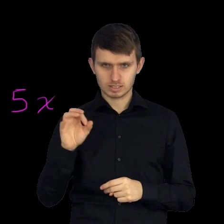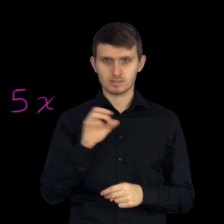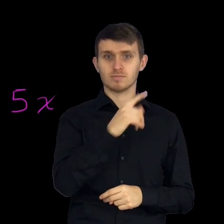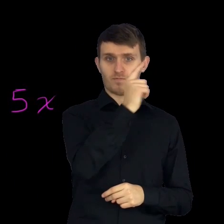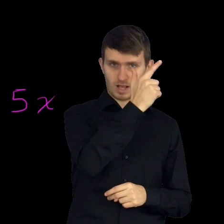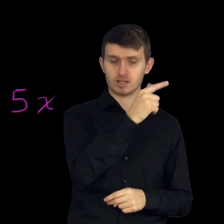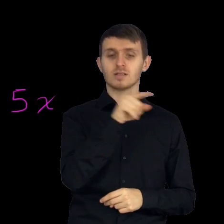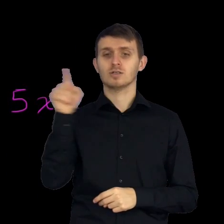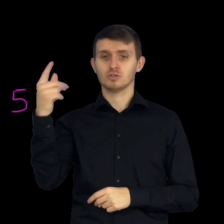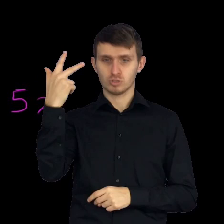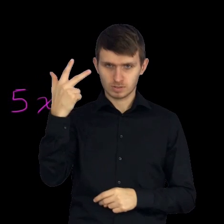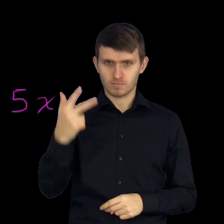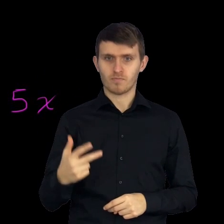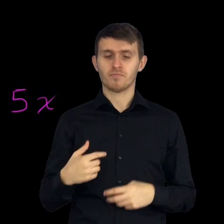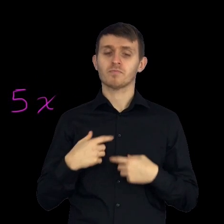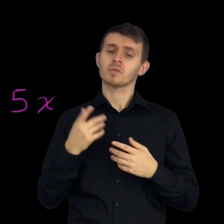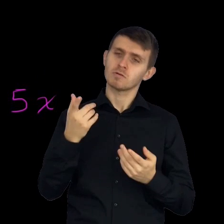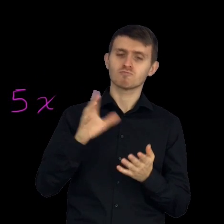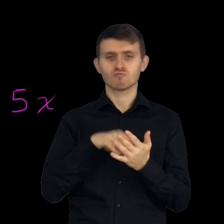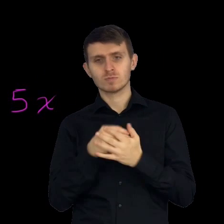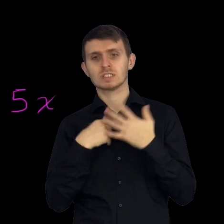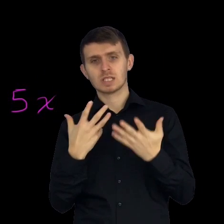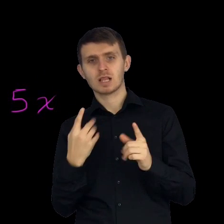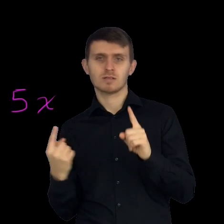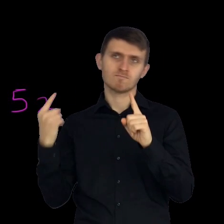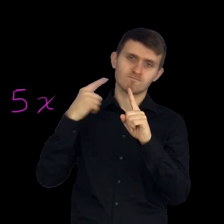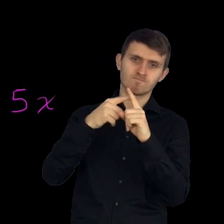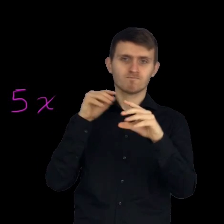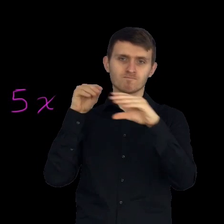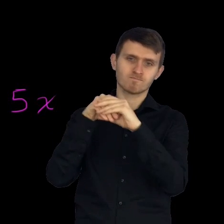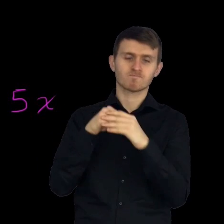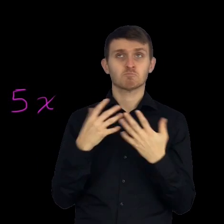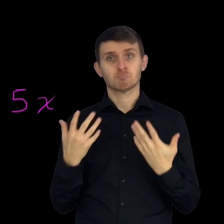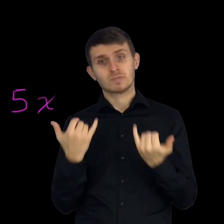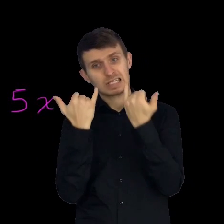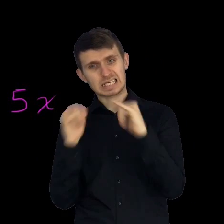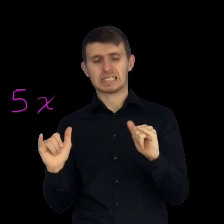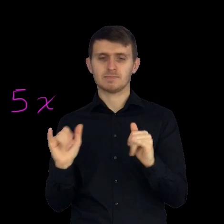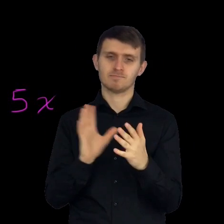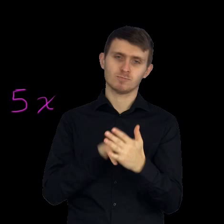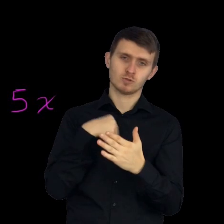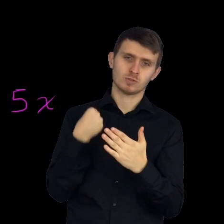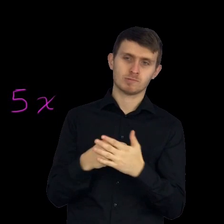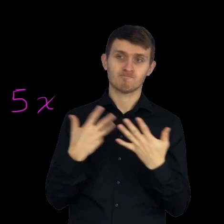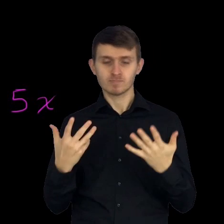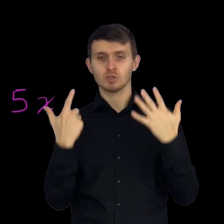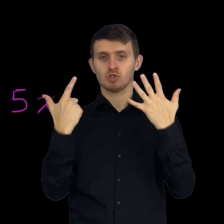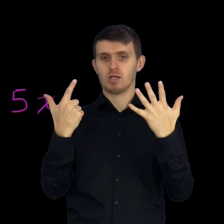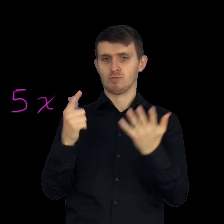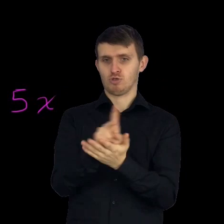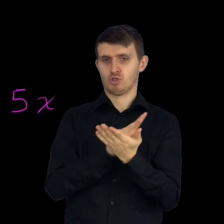postaci. Dwóch czaków Norrisów plus trzech czaków Norrisów. Załóżmy, że chcemy dodać do nich coś innego, na przykład…